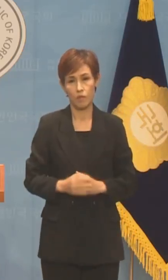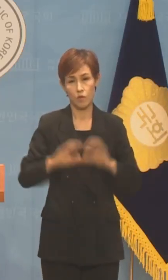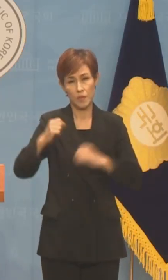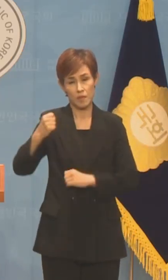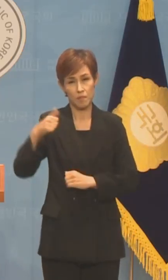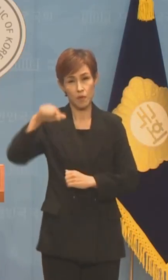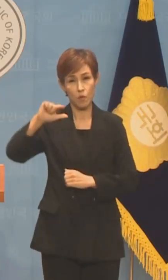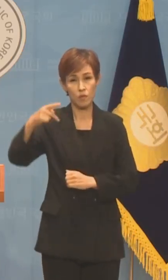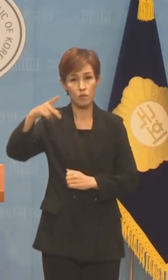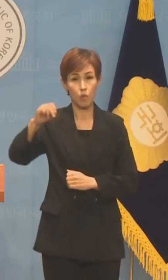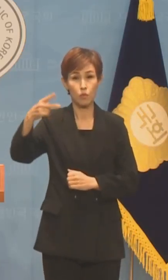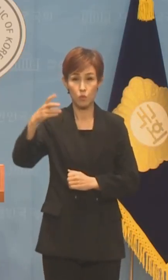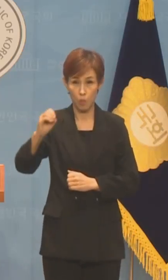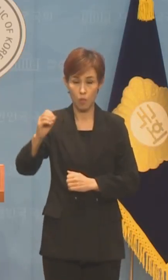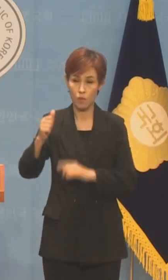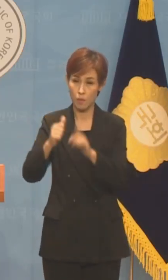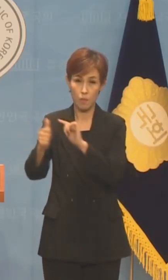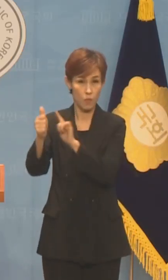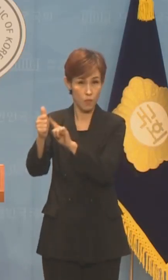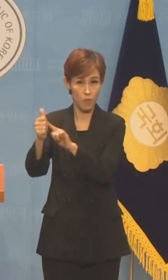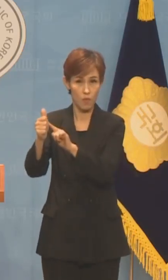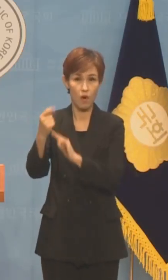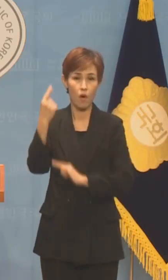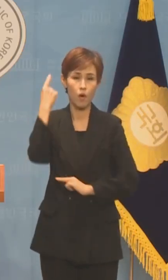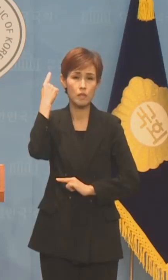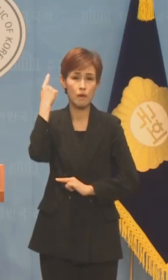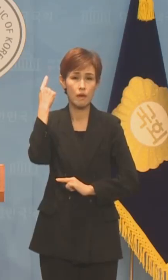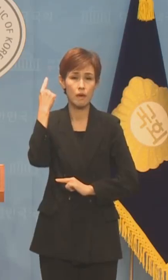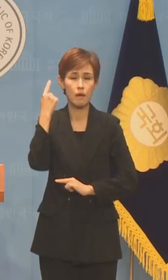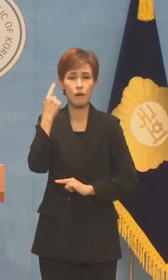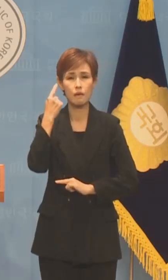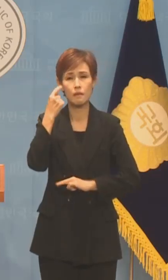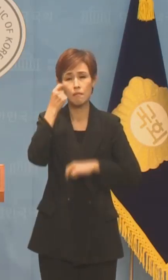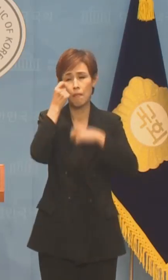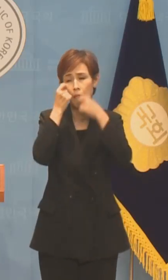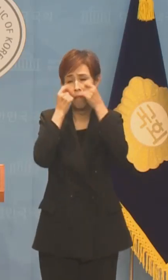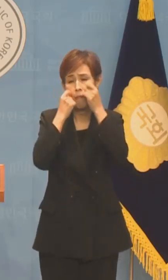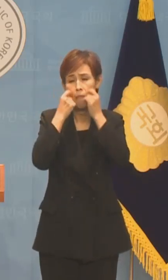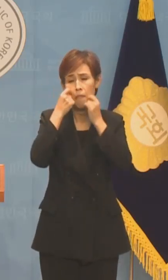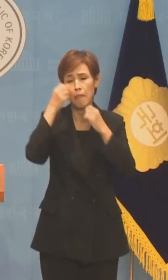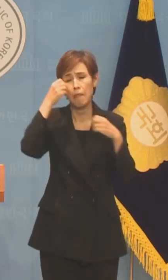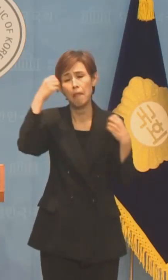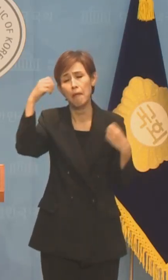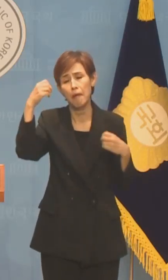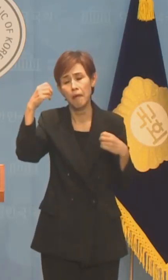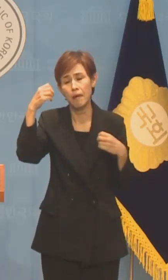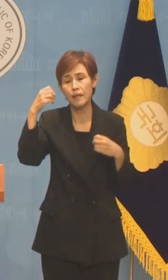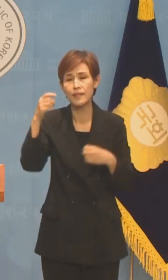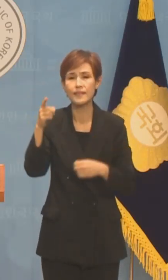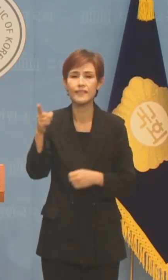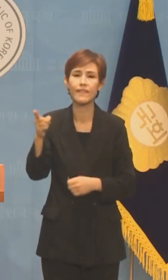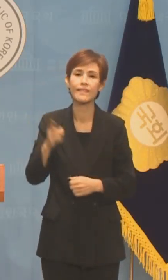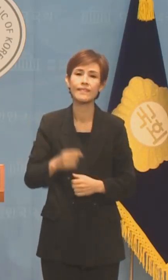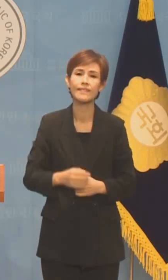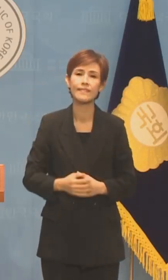국민의힘 권성동 원내대표가 어제 눈물 없이는 볼 수 없는 명년기를 펼쳤습니다.